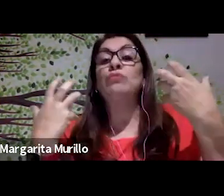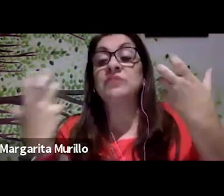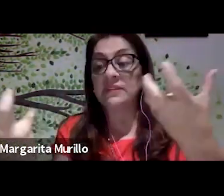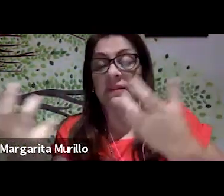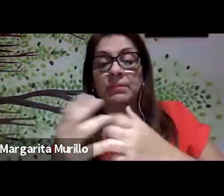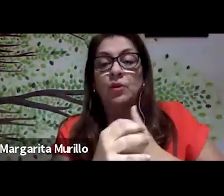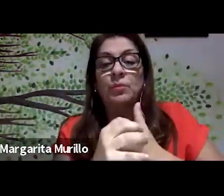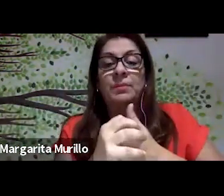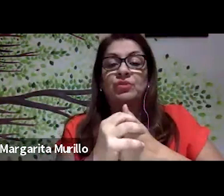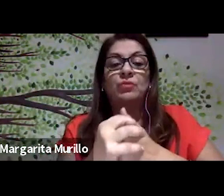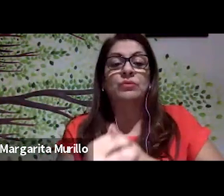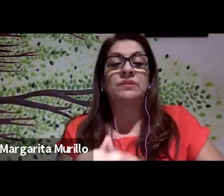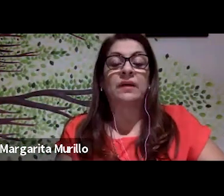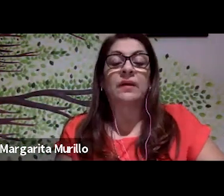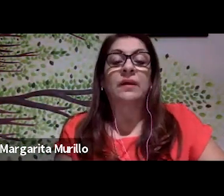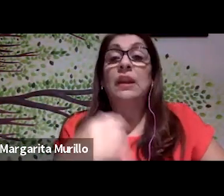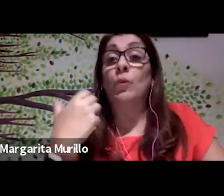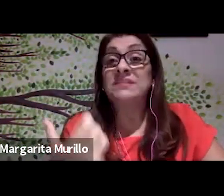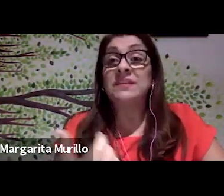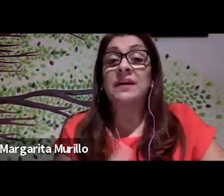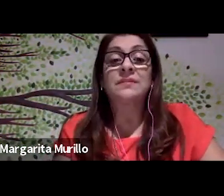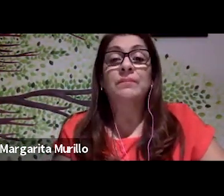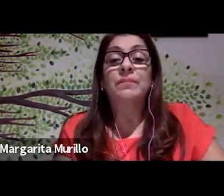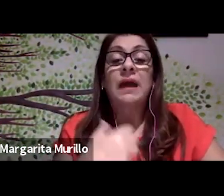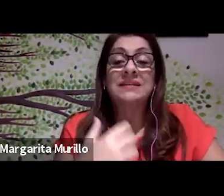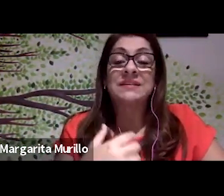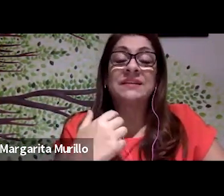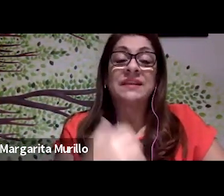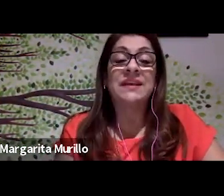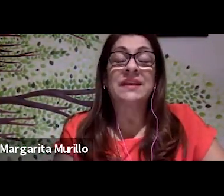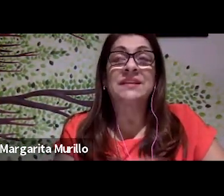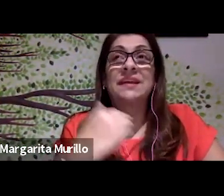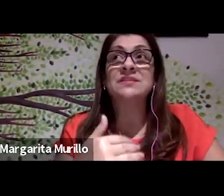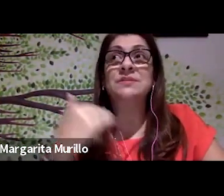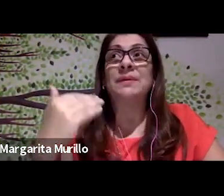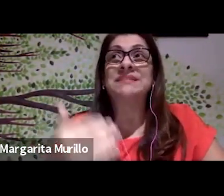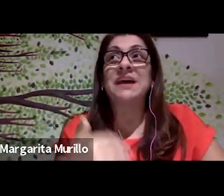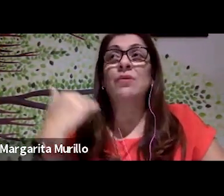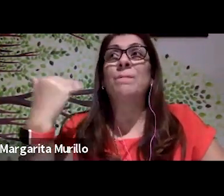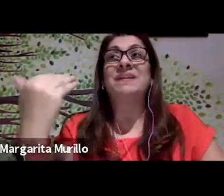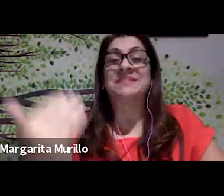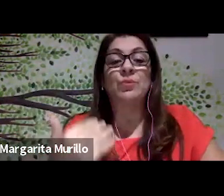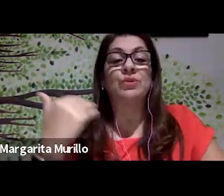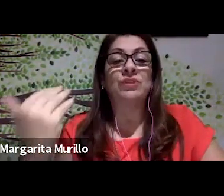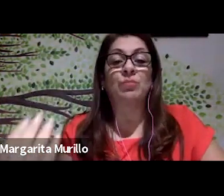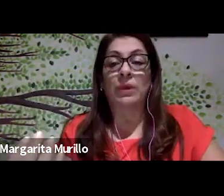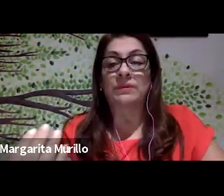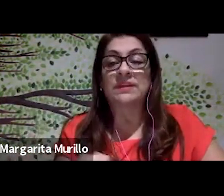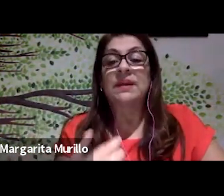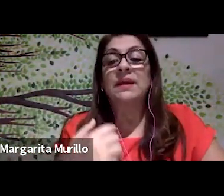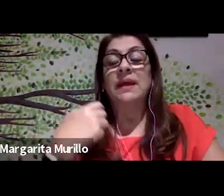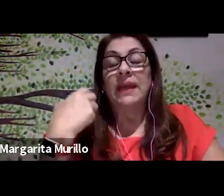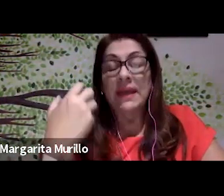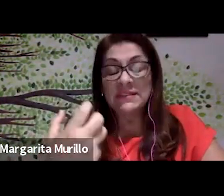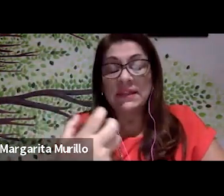riesgo si no usted también como persona adulta la obesidad hace que te quedes demasiado pasivo y no te